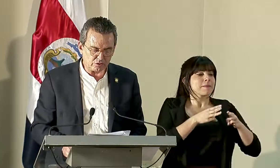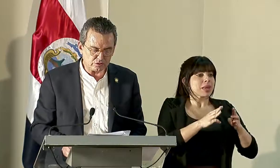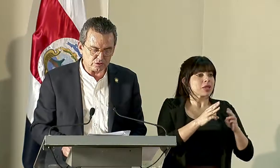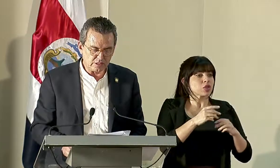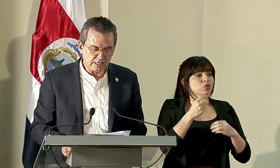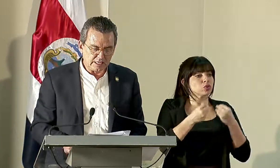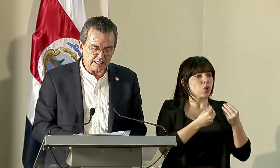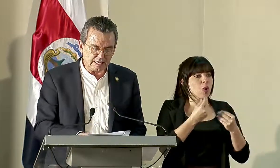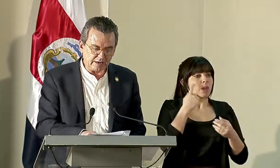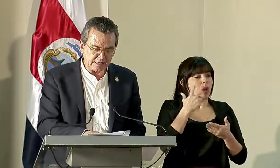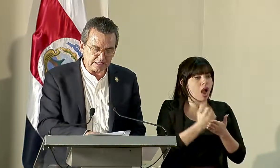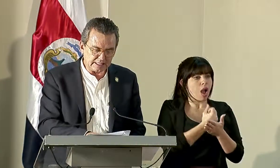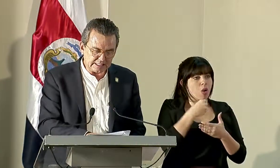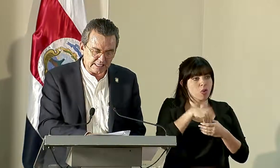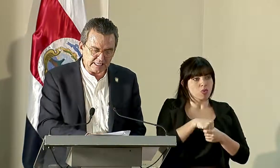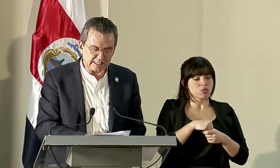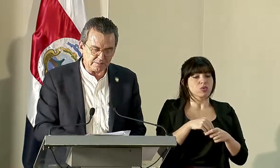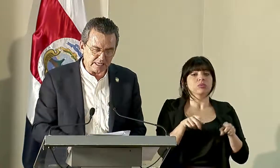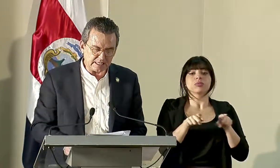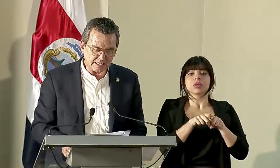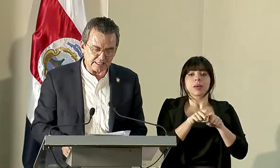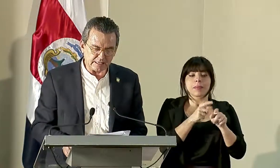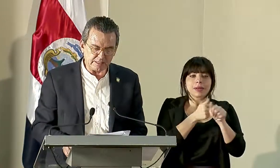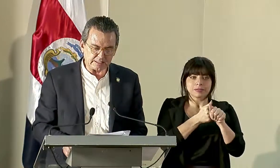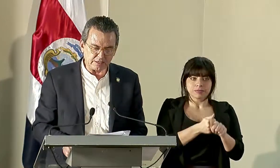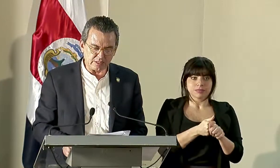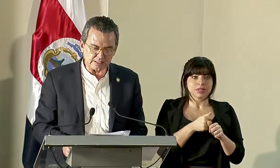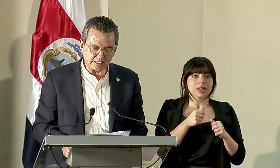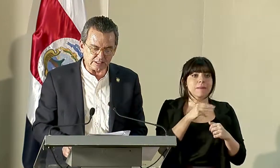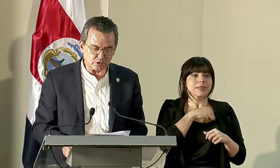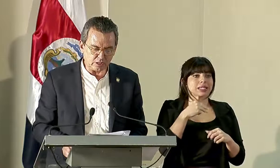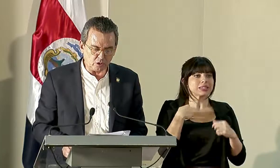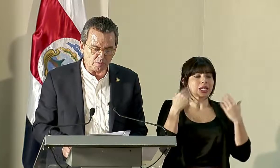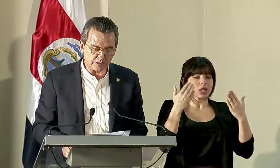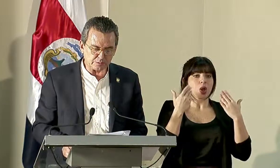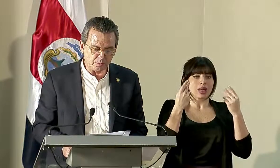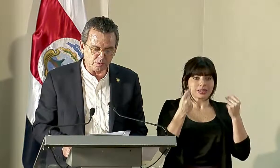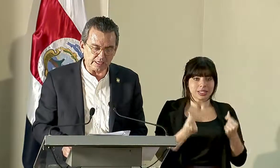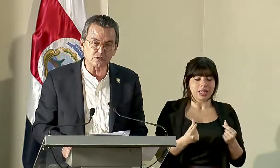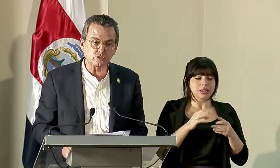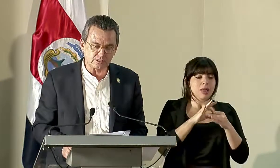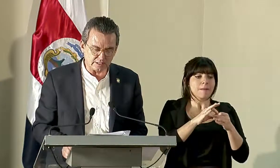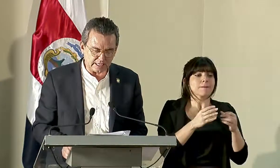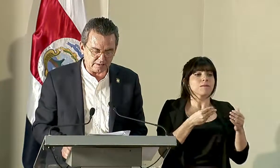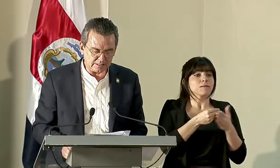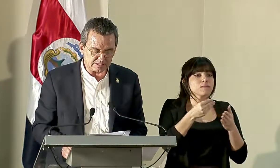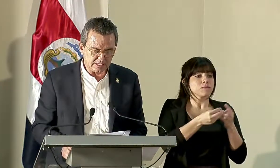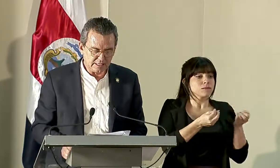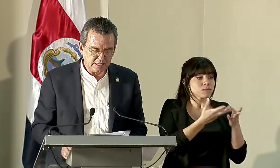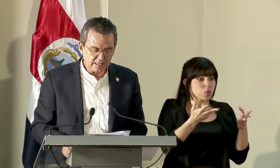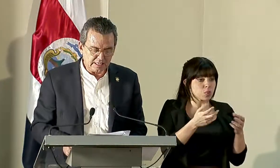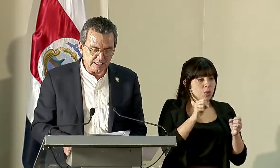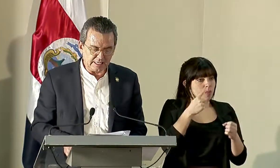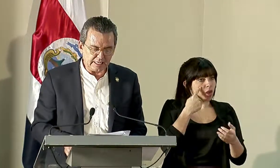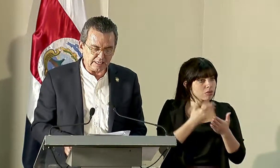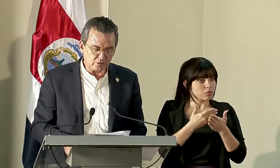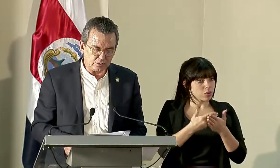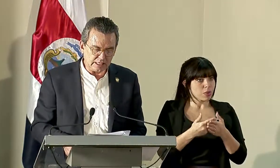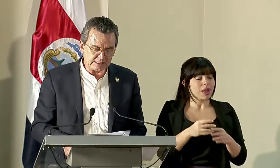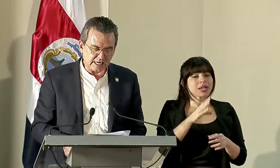de ahorros, deben de seguir también las guías del Ministerio de Hacienda sobre compras públicas sustentables